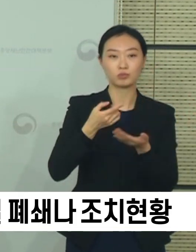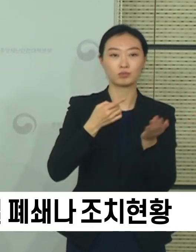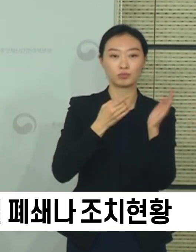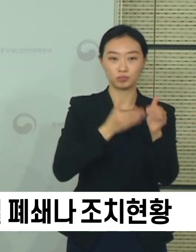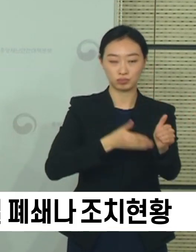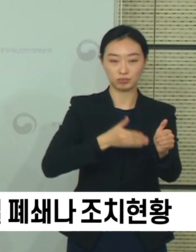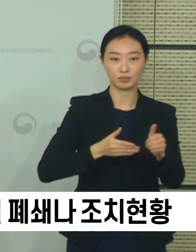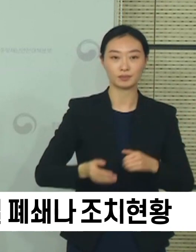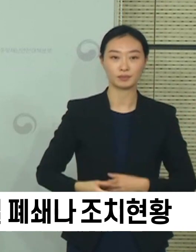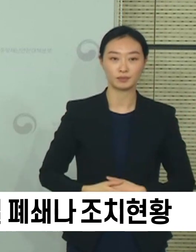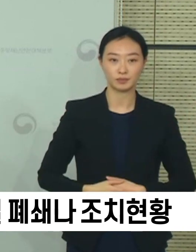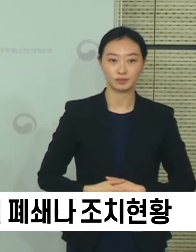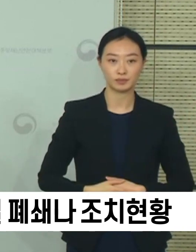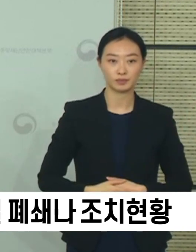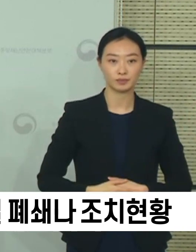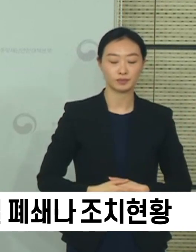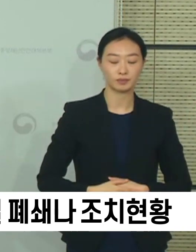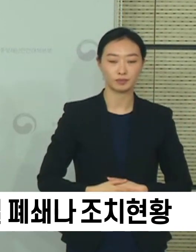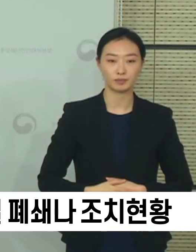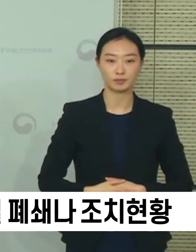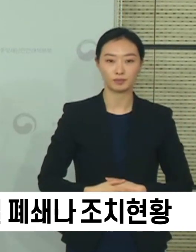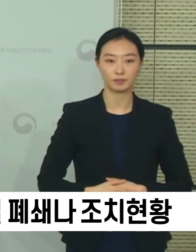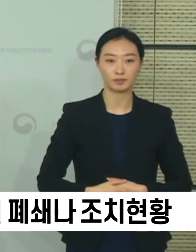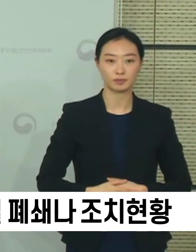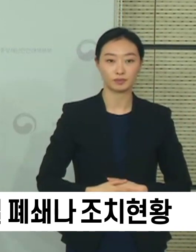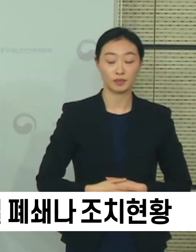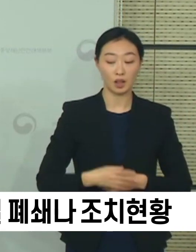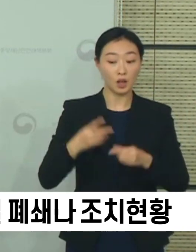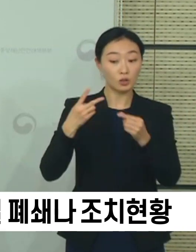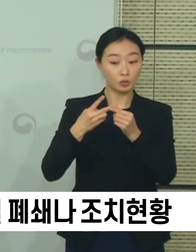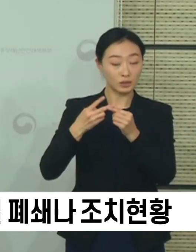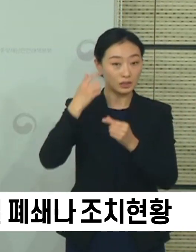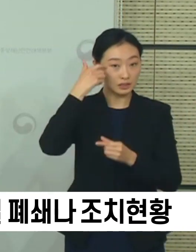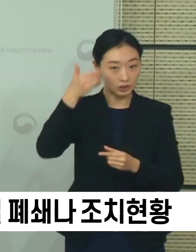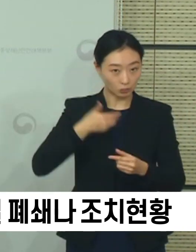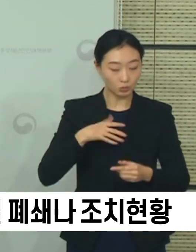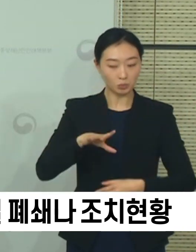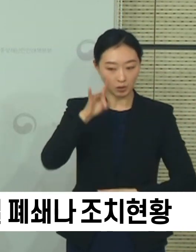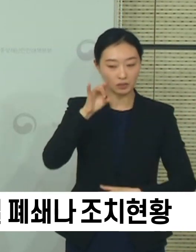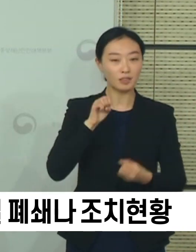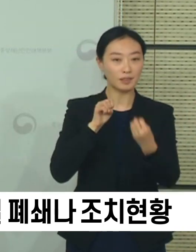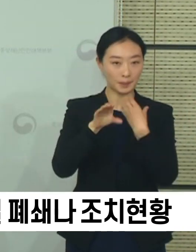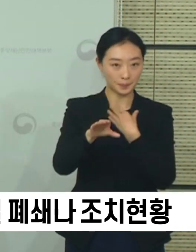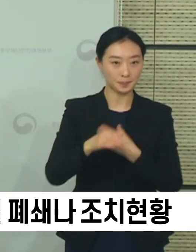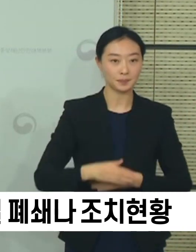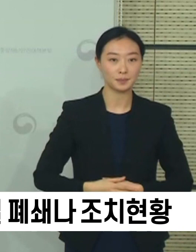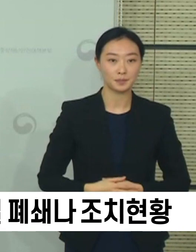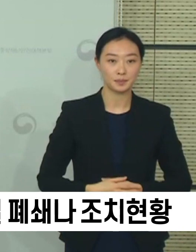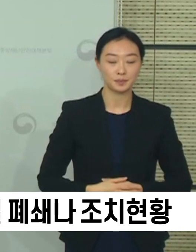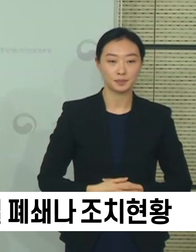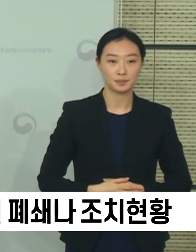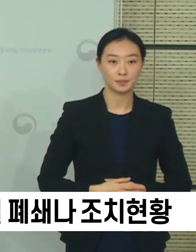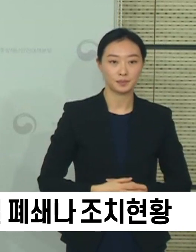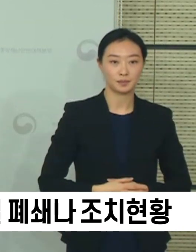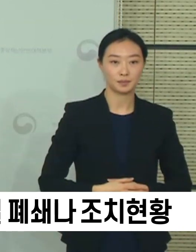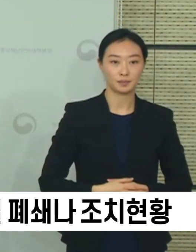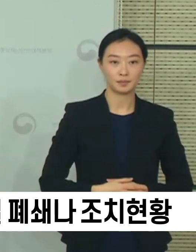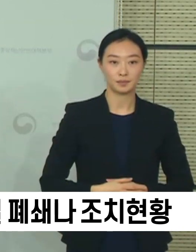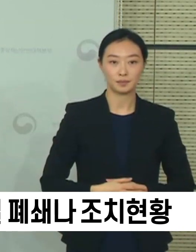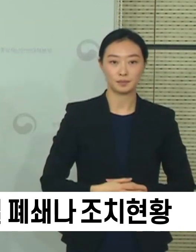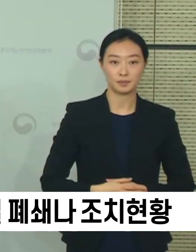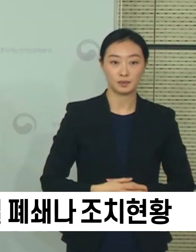예, 두 번째 질문부터 먼저 말씀을 드리면 기존